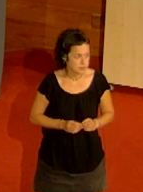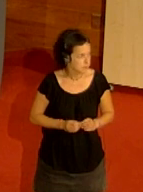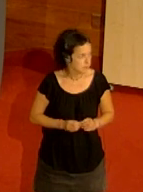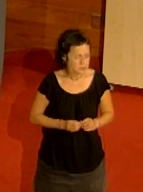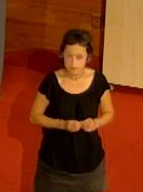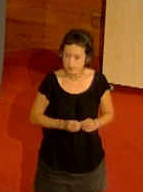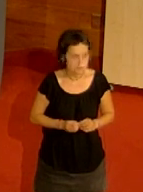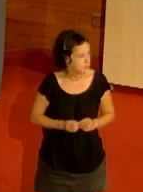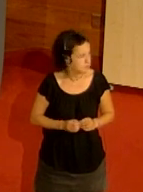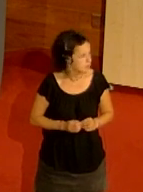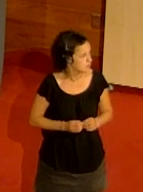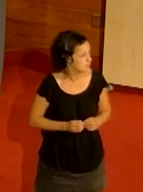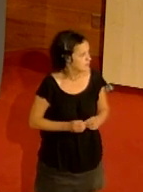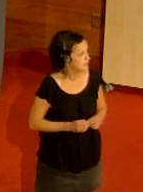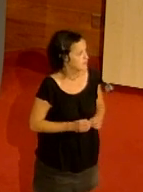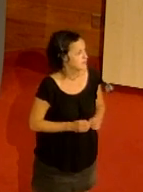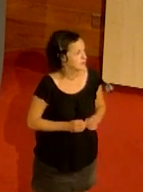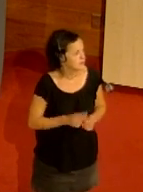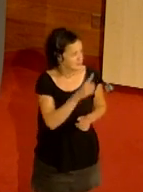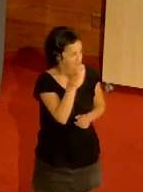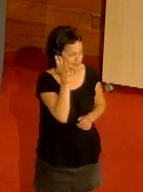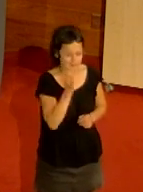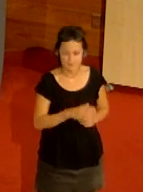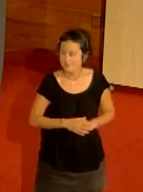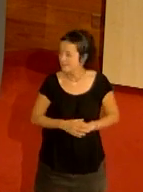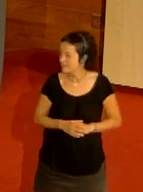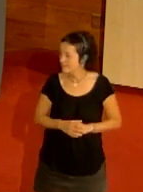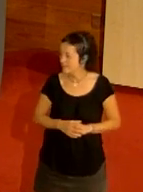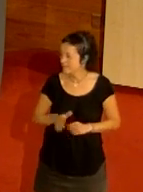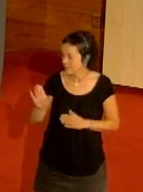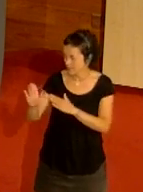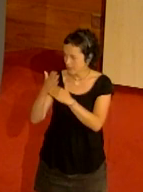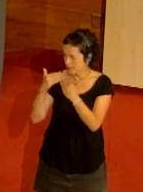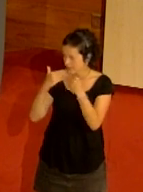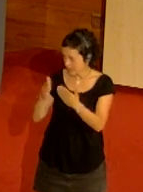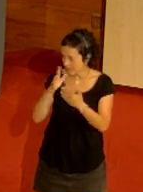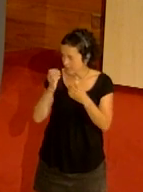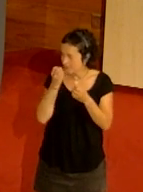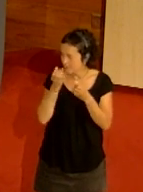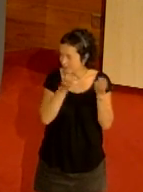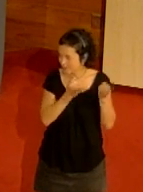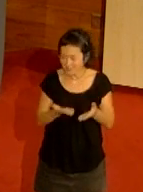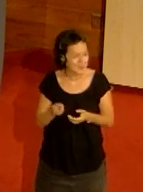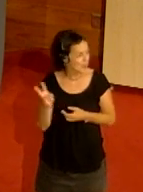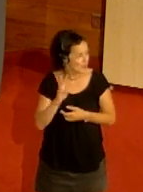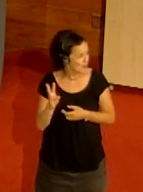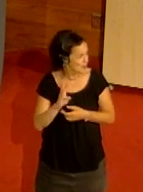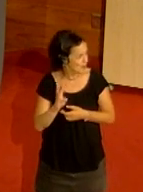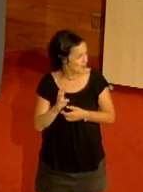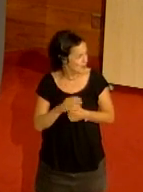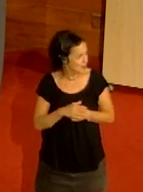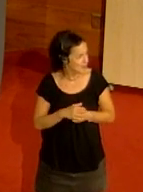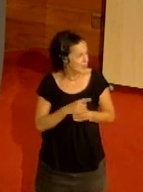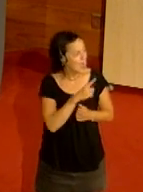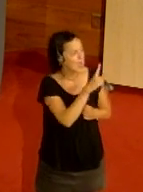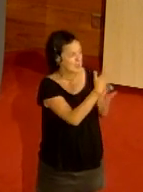Hola, Gus. Estoy aquí. Gracias por la presentación y bienvenida a 5W. Ah, un momento, comenta esto, ¿por